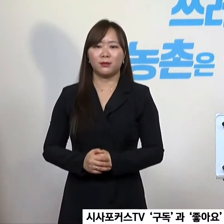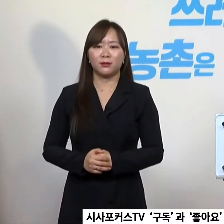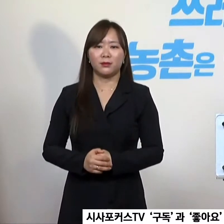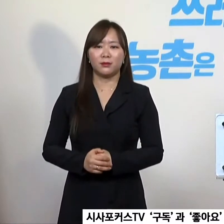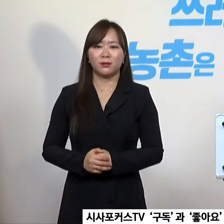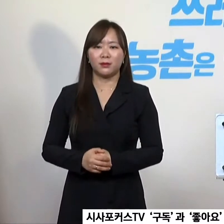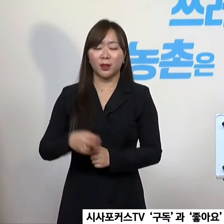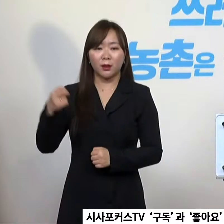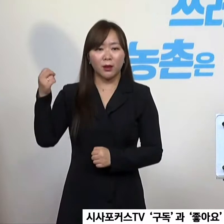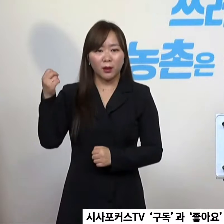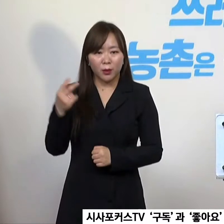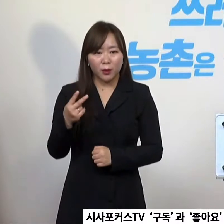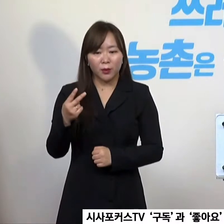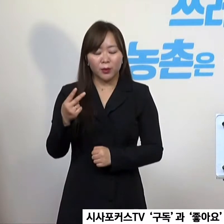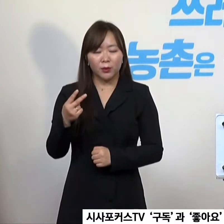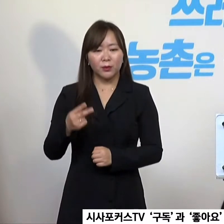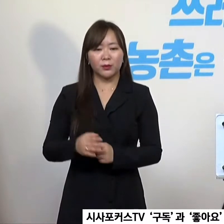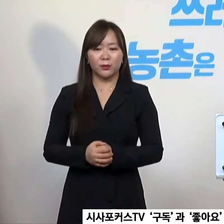그리고